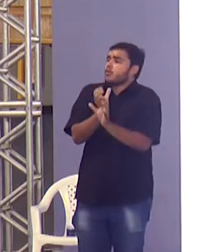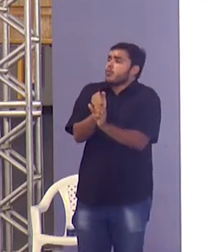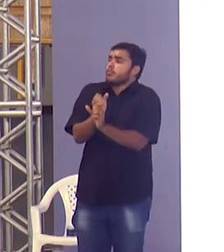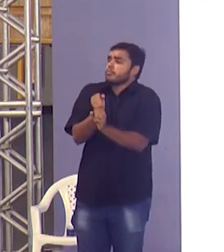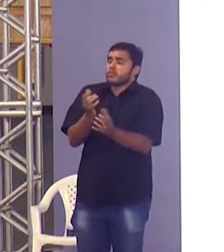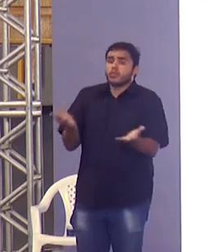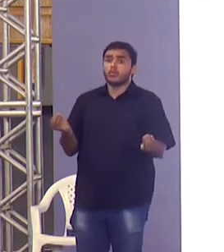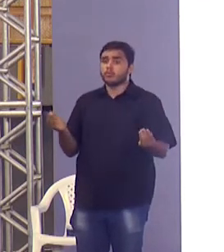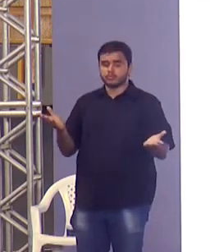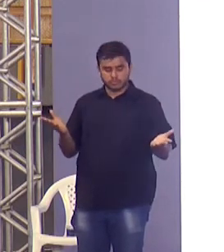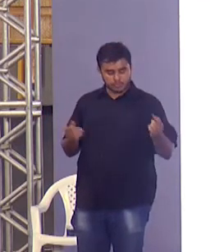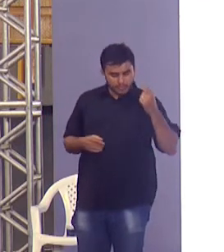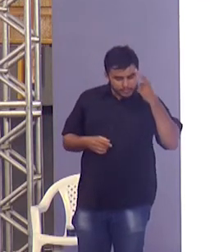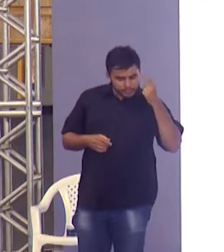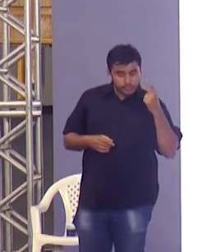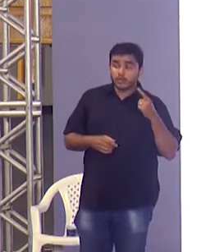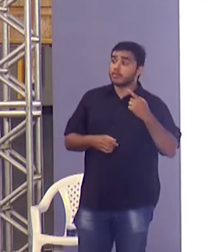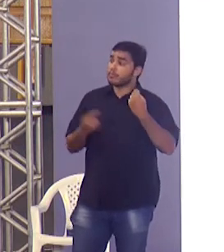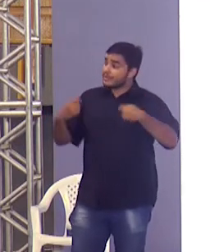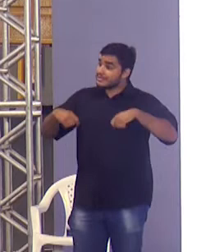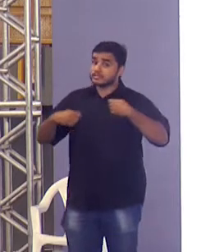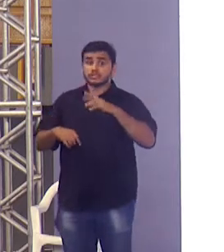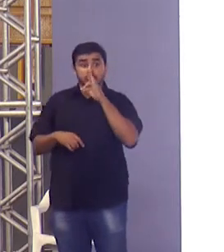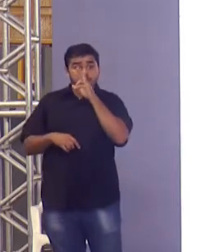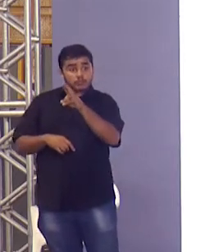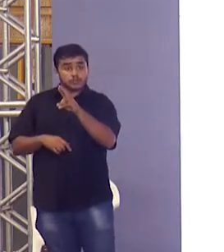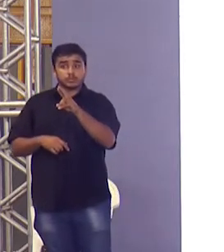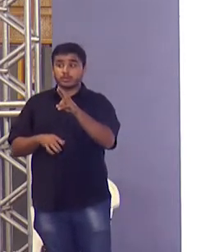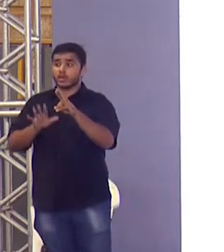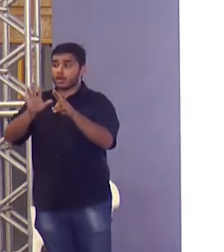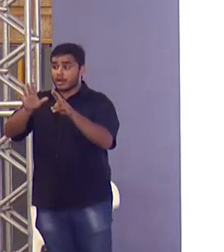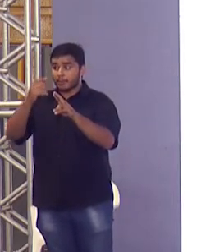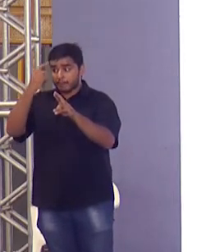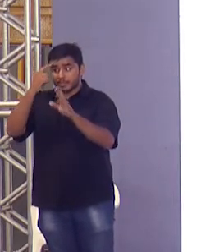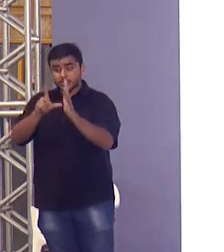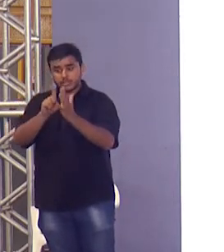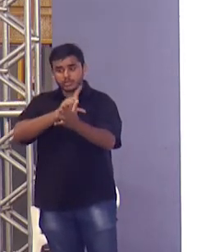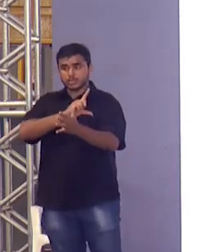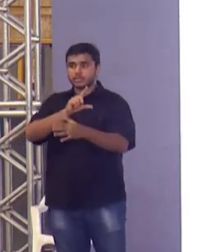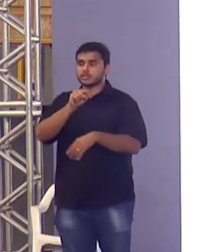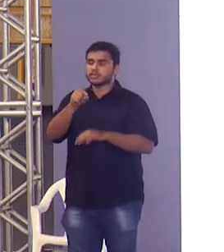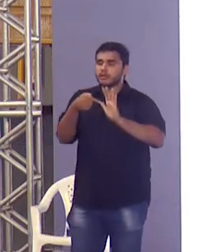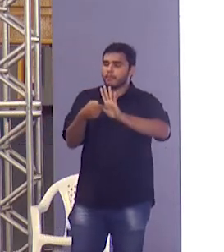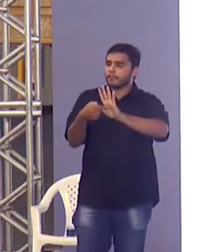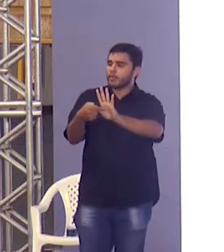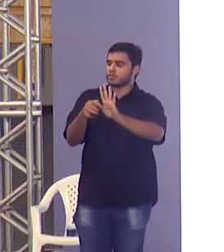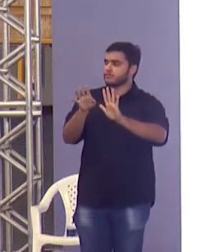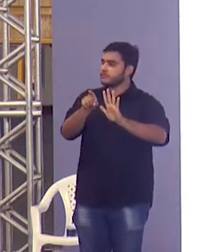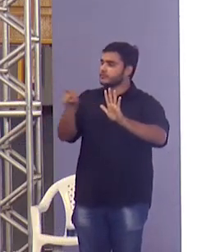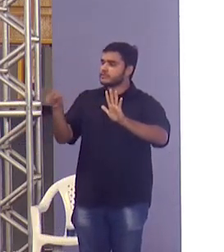gente. 2. Dando um exemplo.